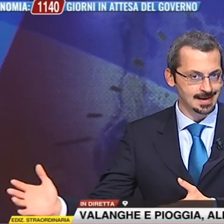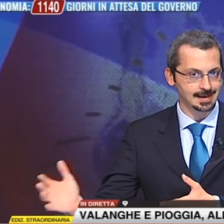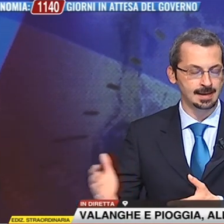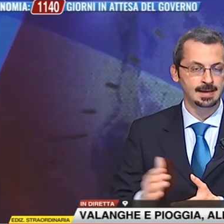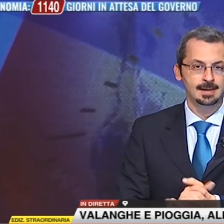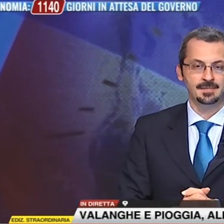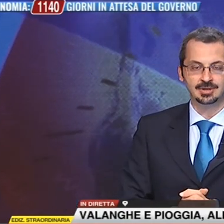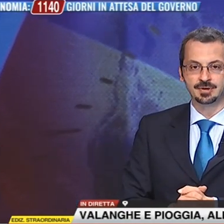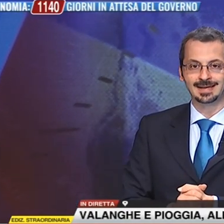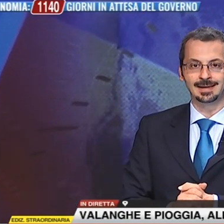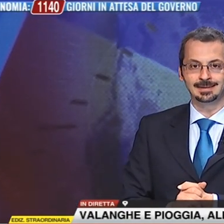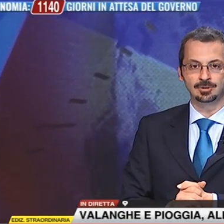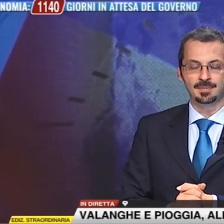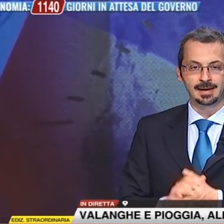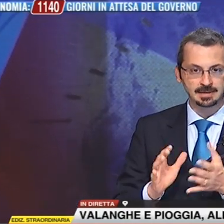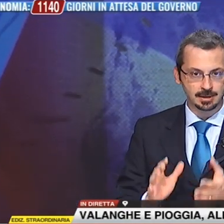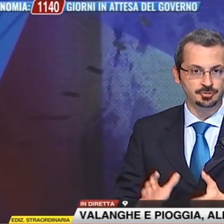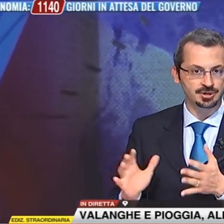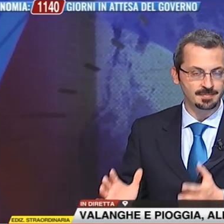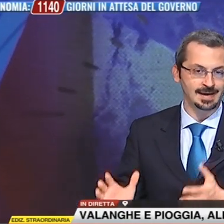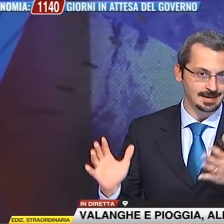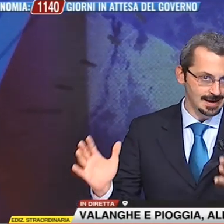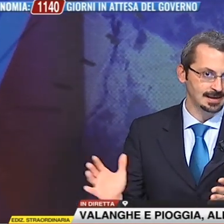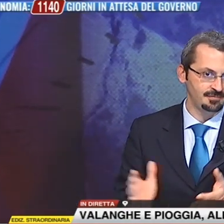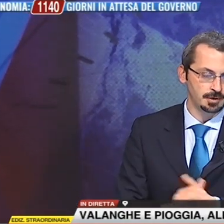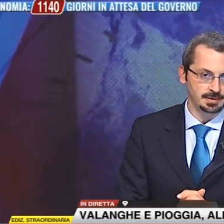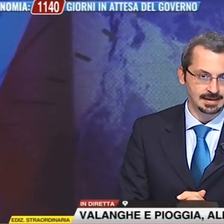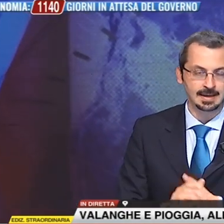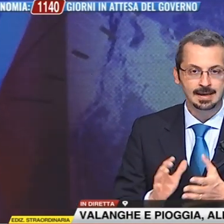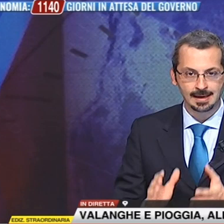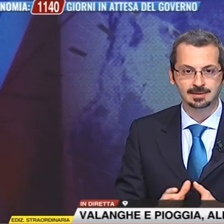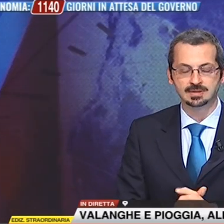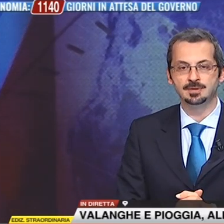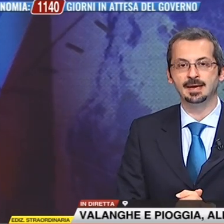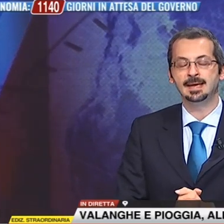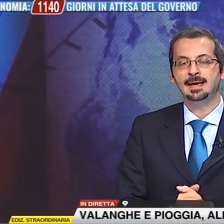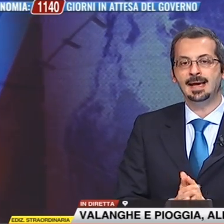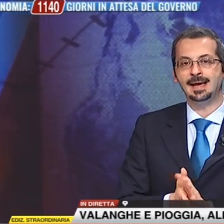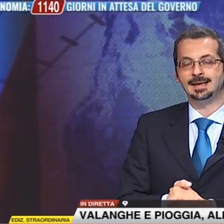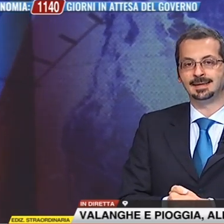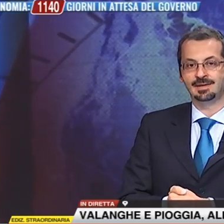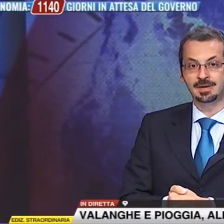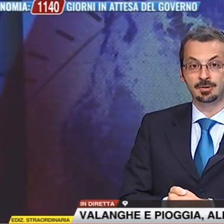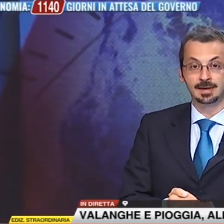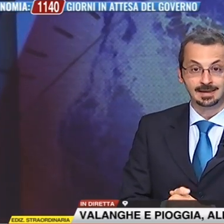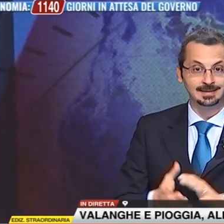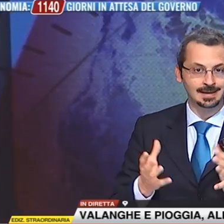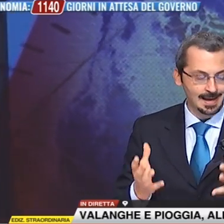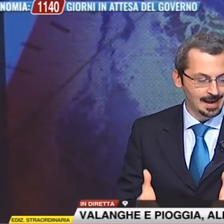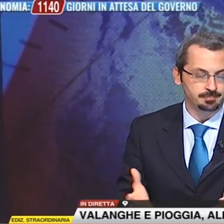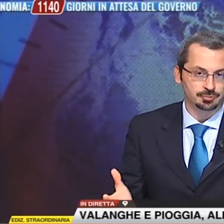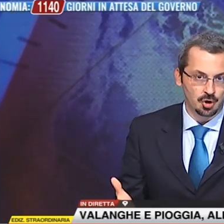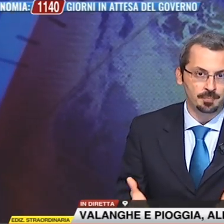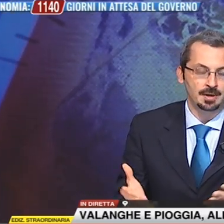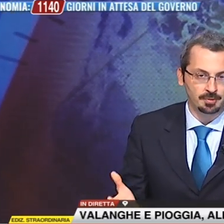notte e anche nella giornata di domani, quindi tra oggi e domani e anche fino a lunedì. La situazione è davvero critica,